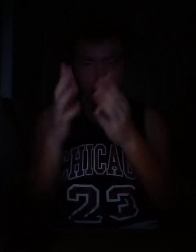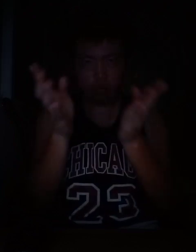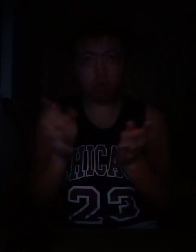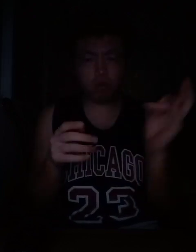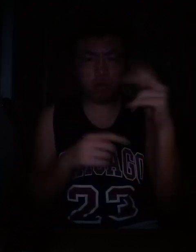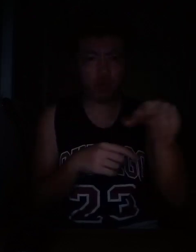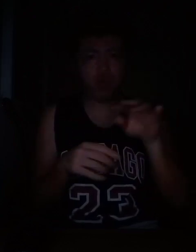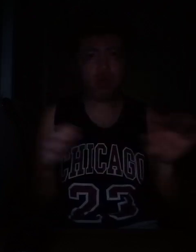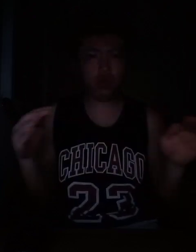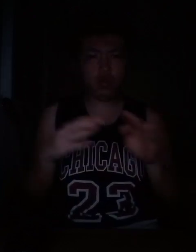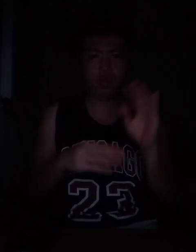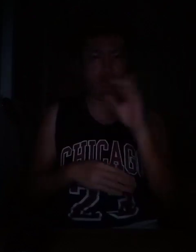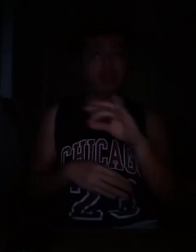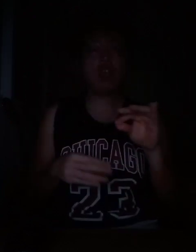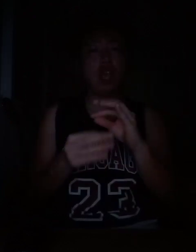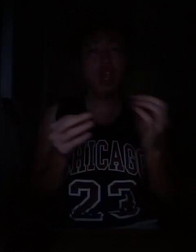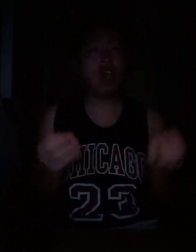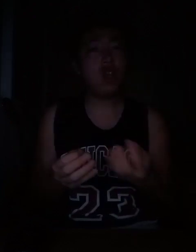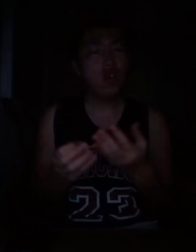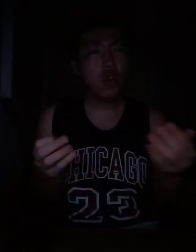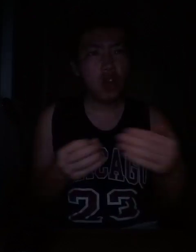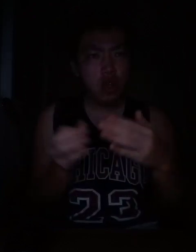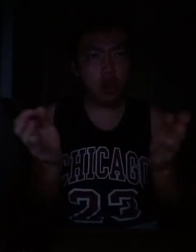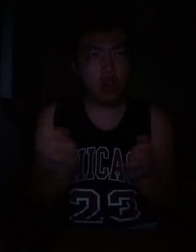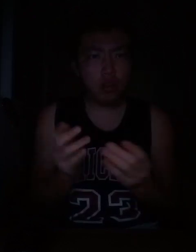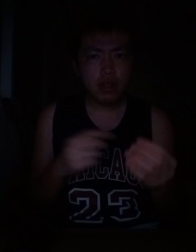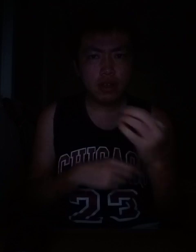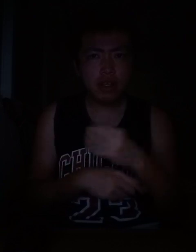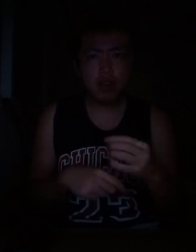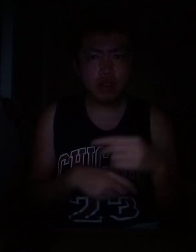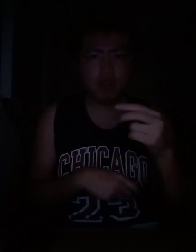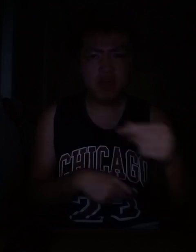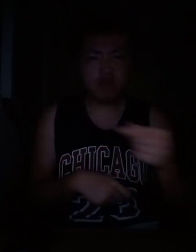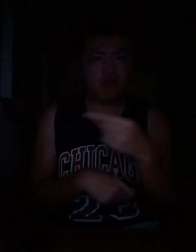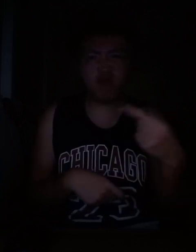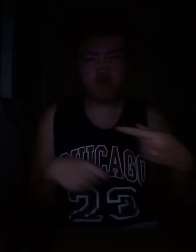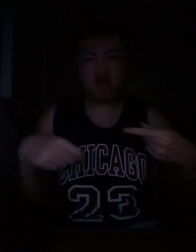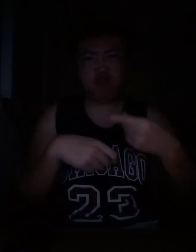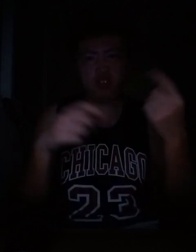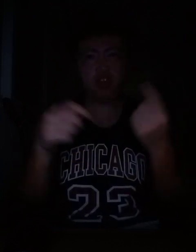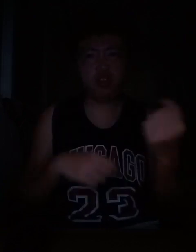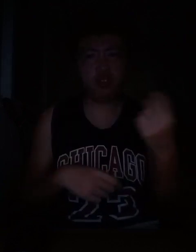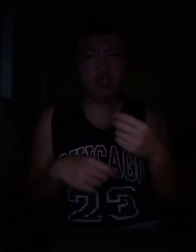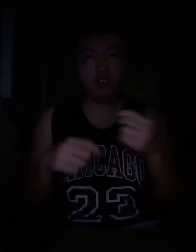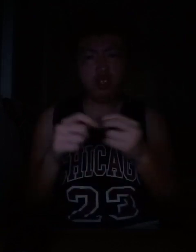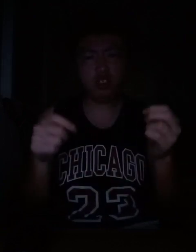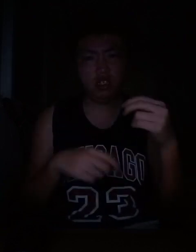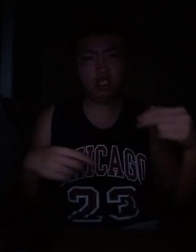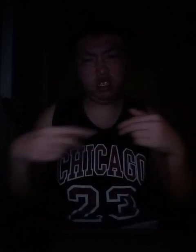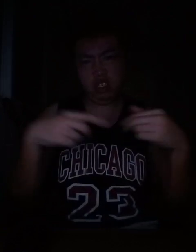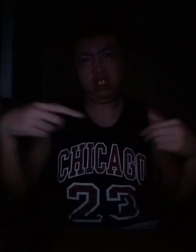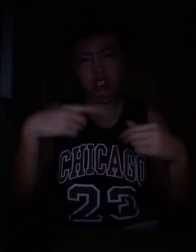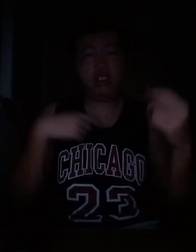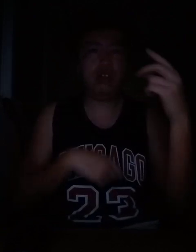1시쯤 서귀포시 대정읍 하나로마트에서 흉기를 들고 점원을 위협하고 출동한 경찰관까지 협박한